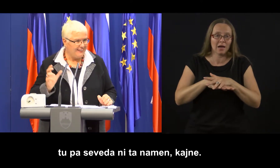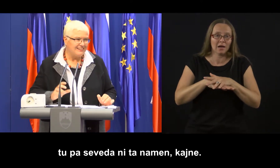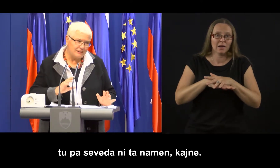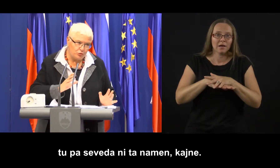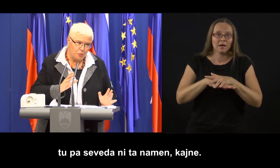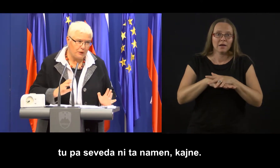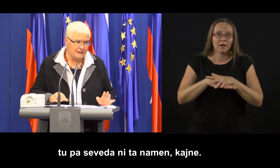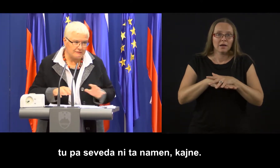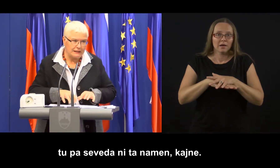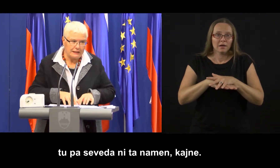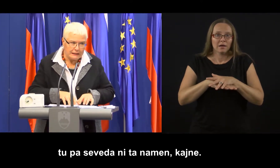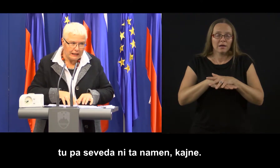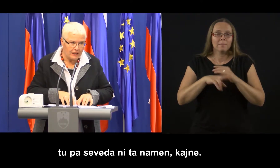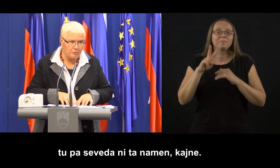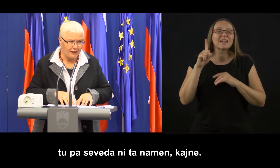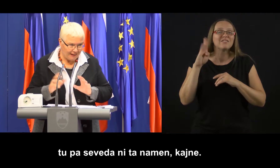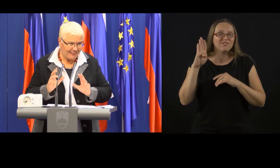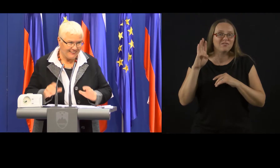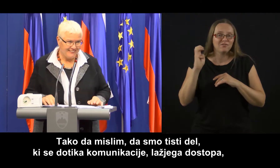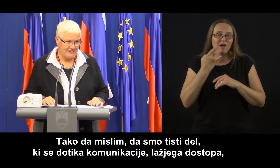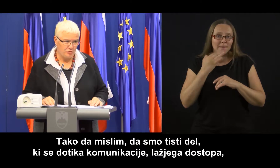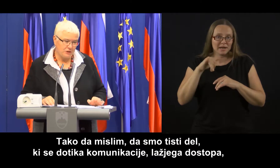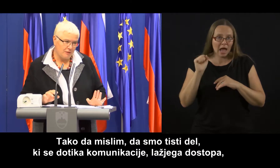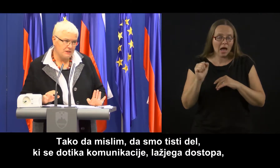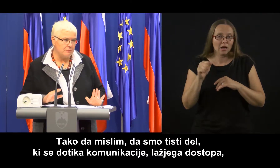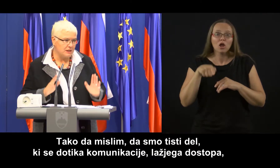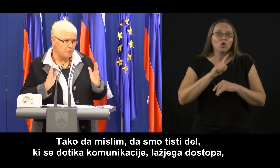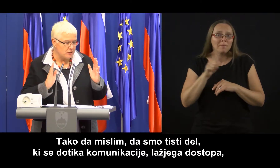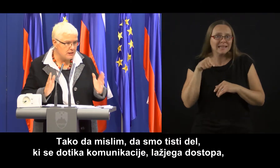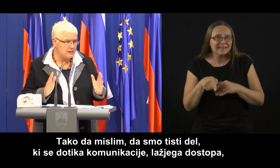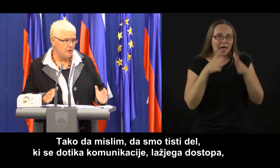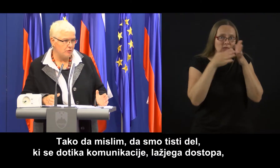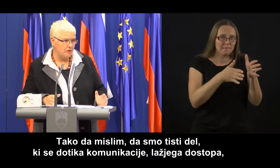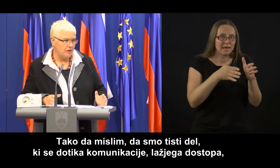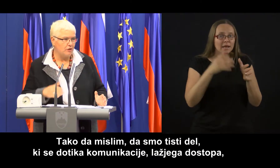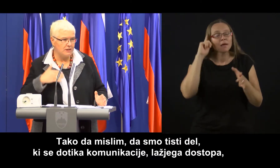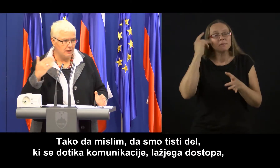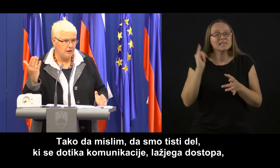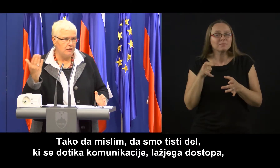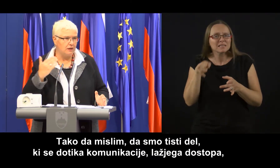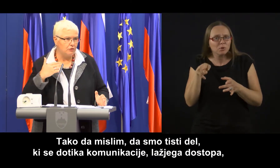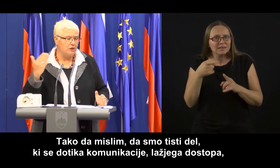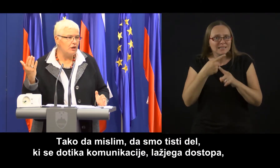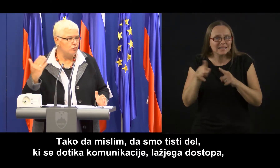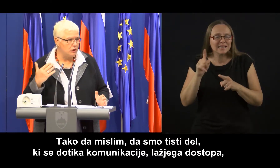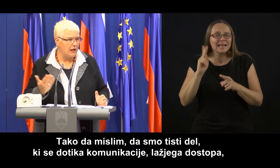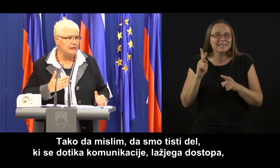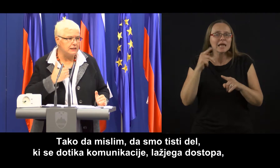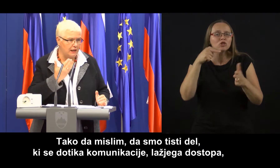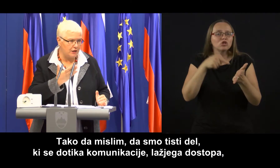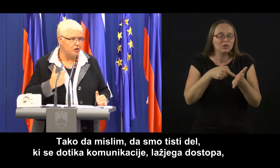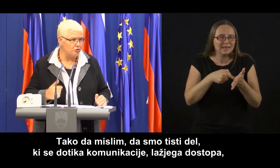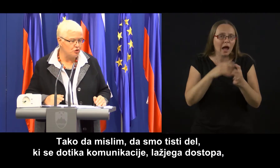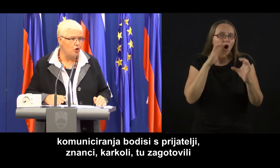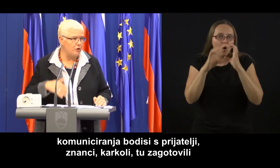ne? Tu pa seveda ni ta namen. Ne? Tako da mislim, da smo tisti del, ki se dotika